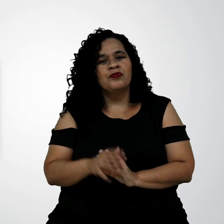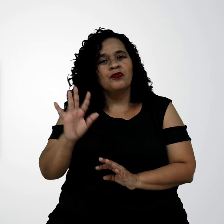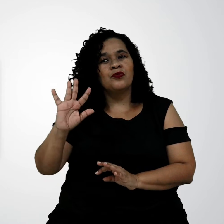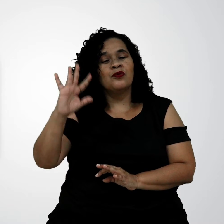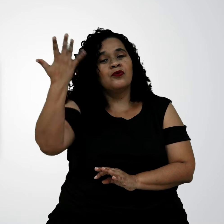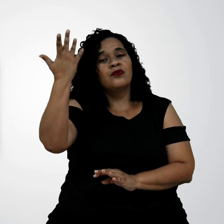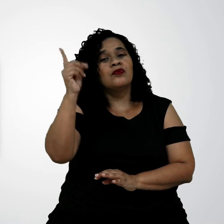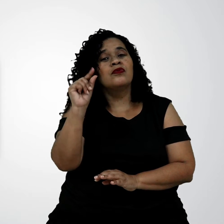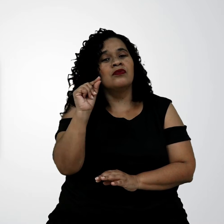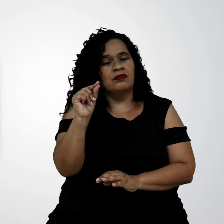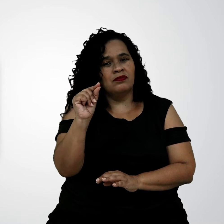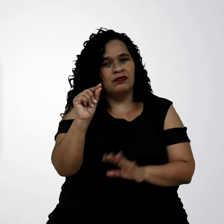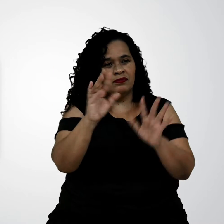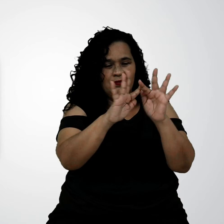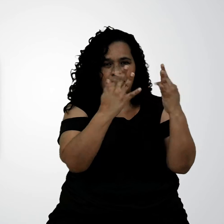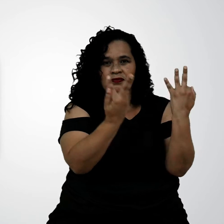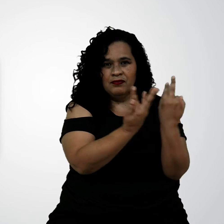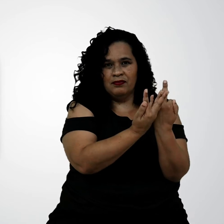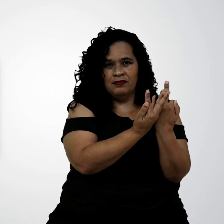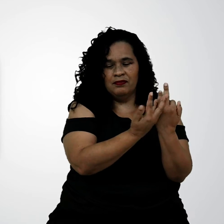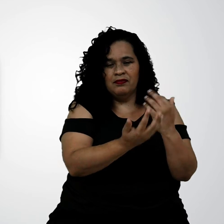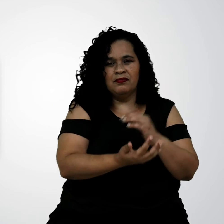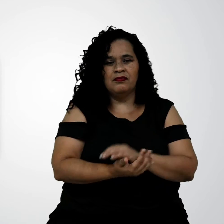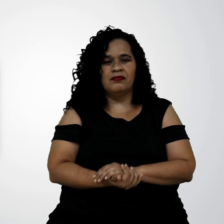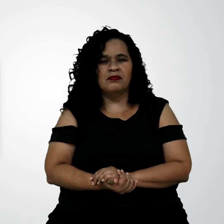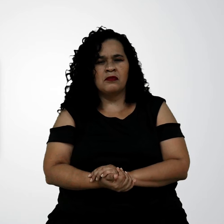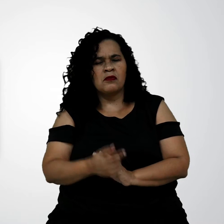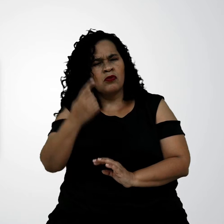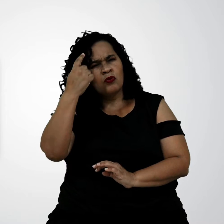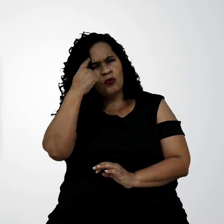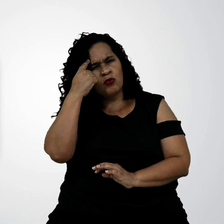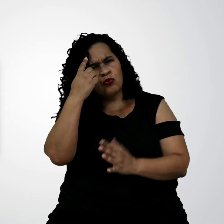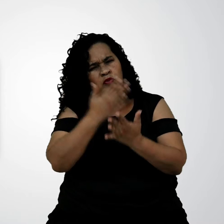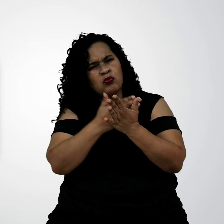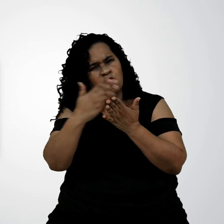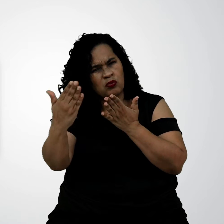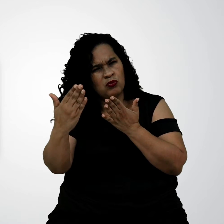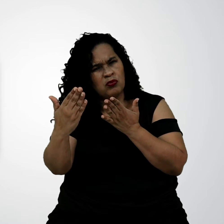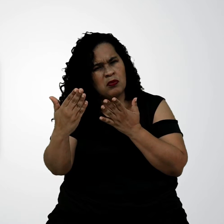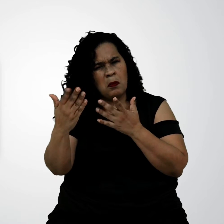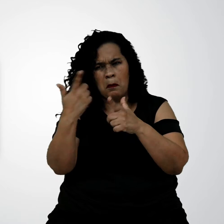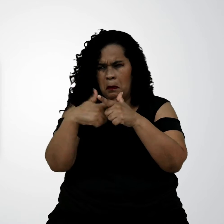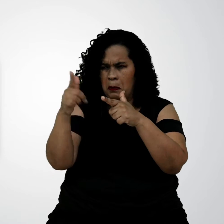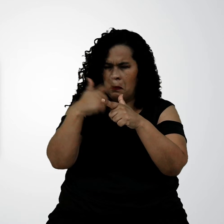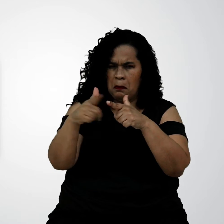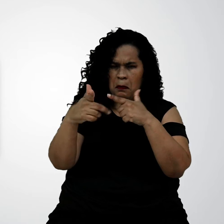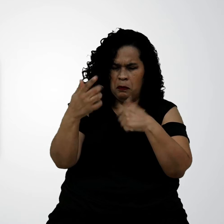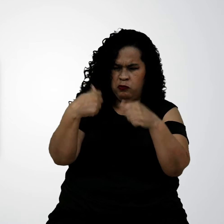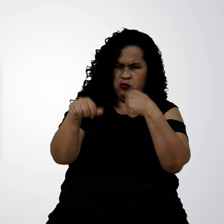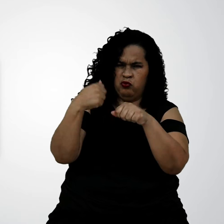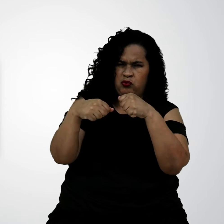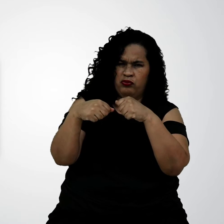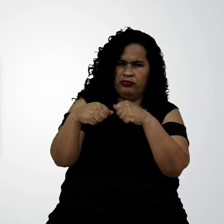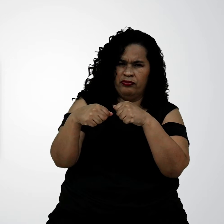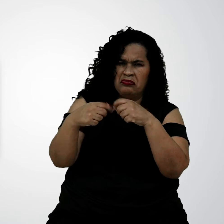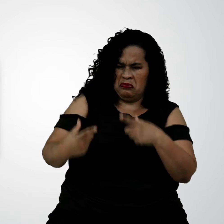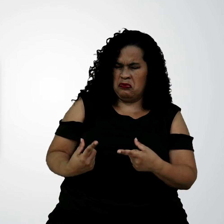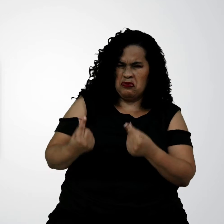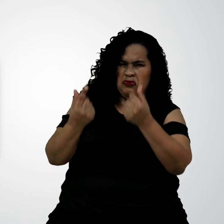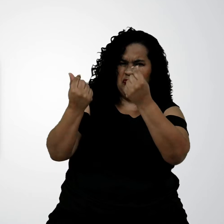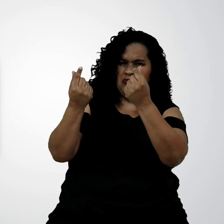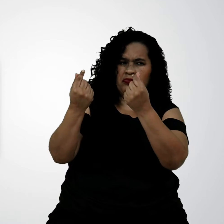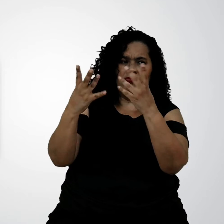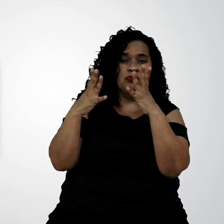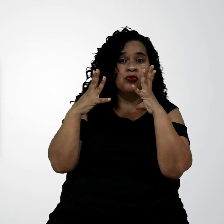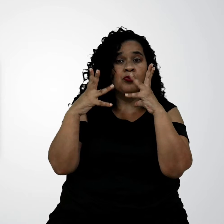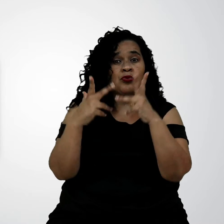família? A gente pensa assim, problemas financeiros? Quem não tem? Quem não tem problema